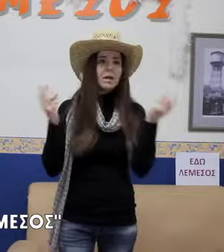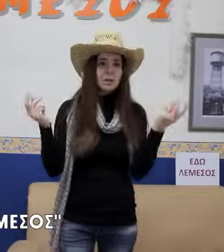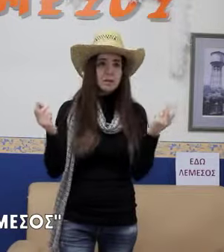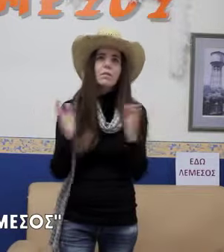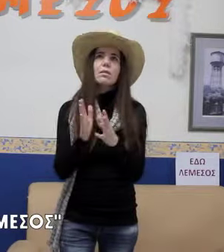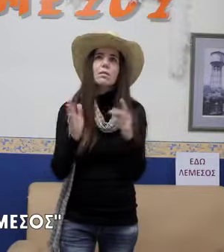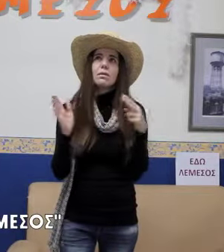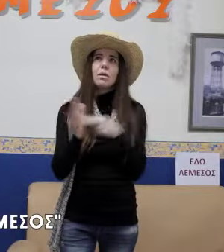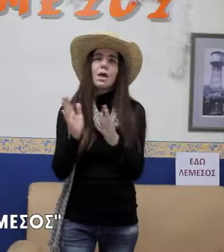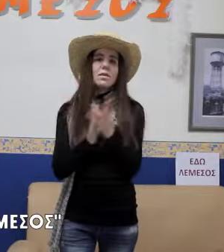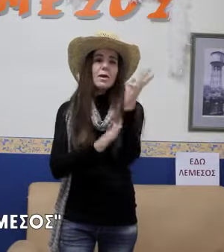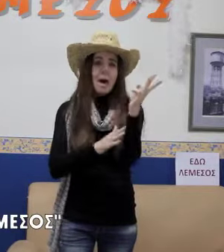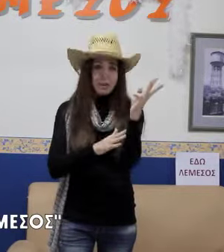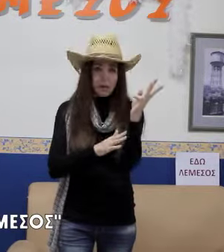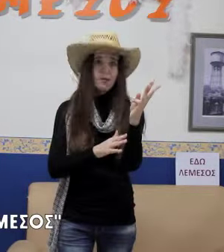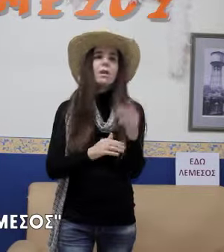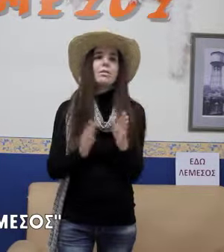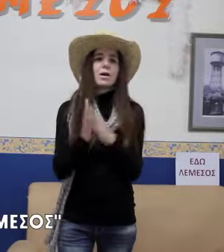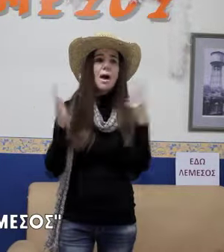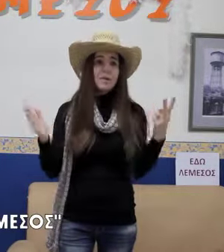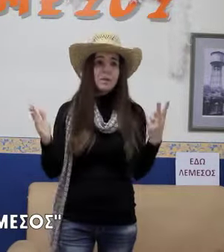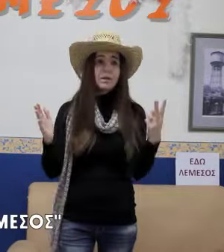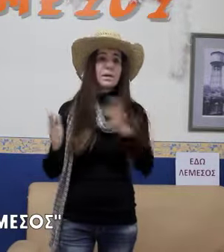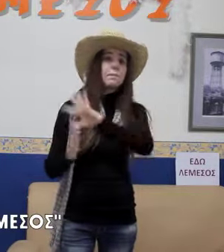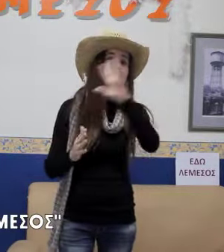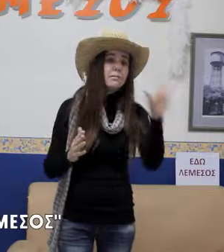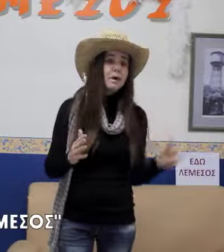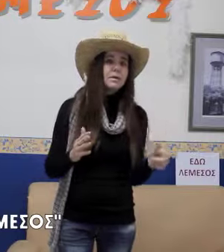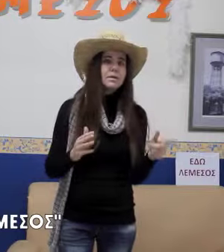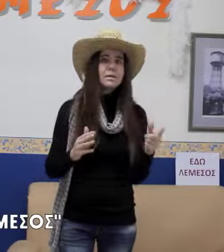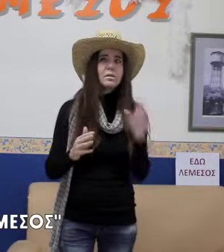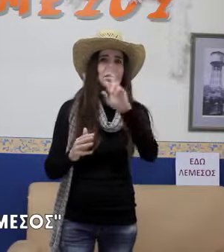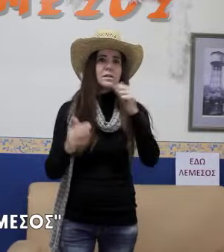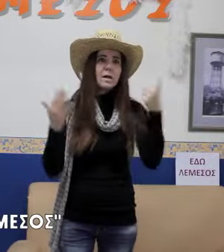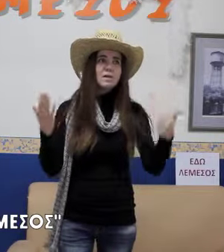2013 από 17 μέχρι 26 Φεβρουαρίου.